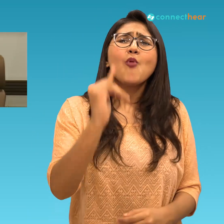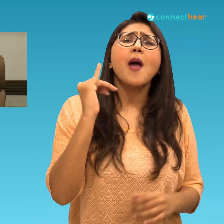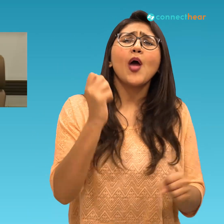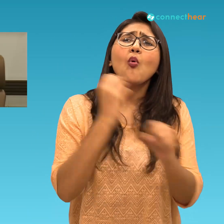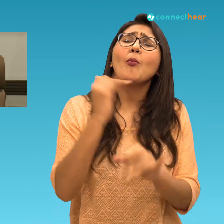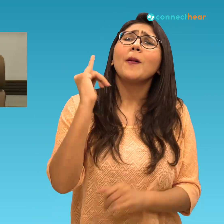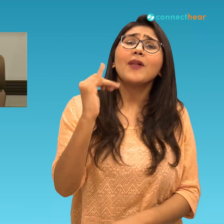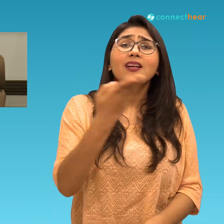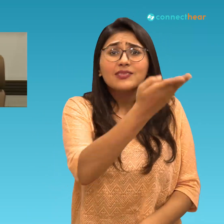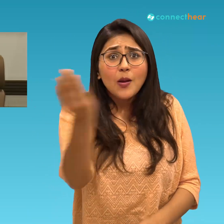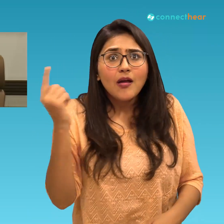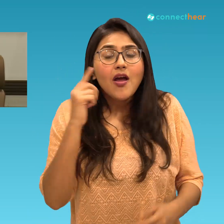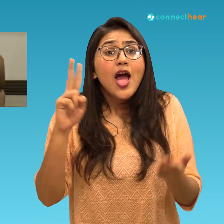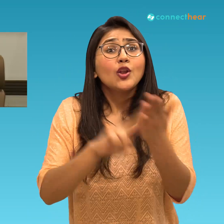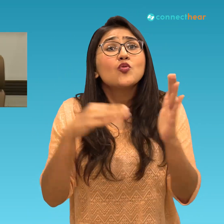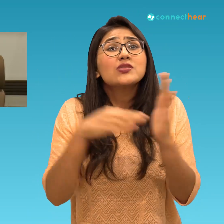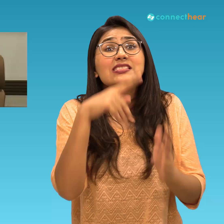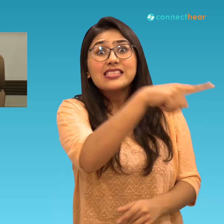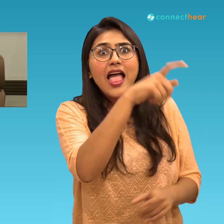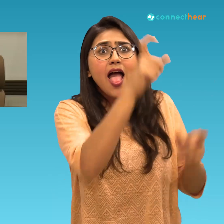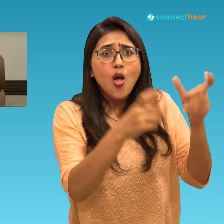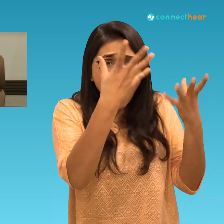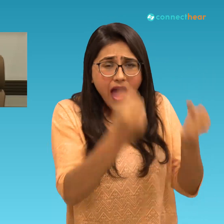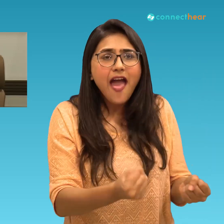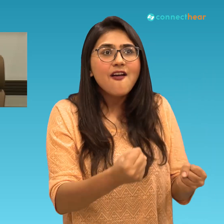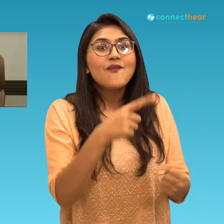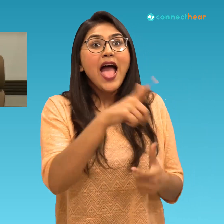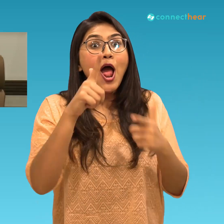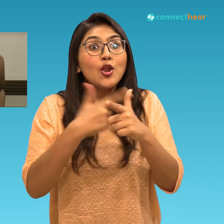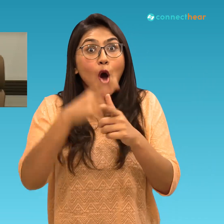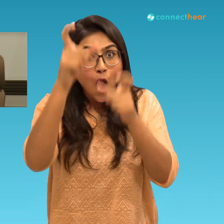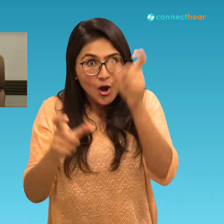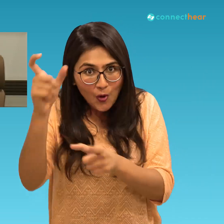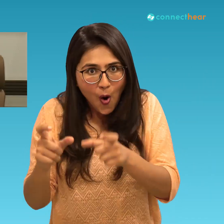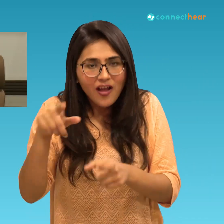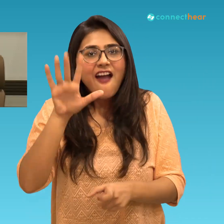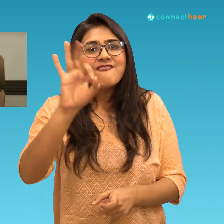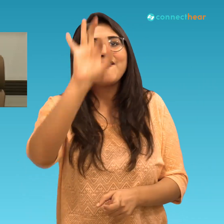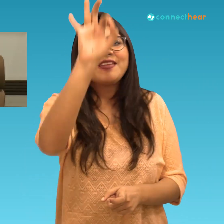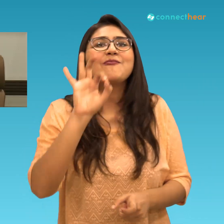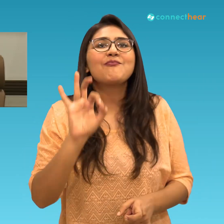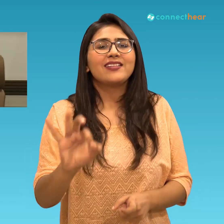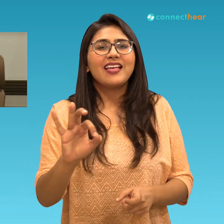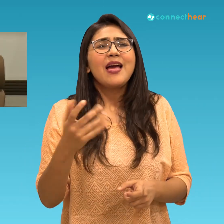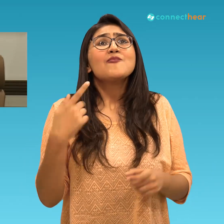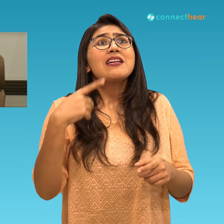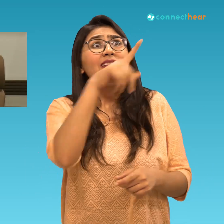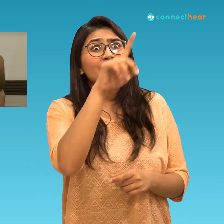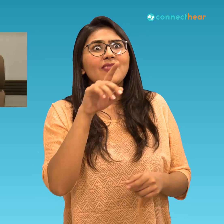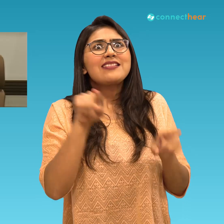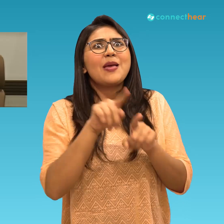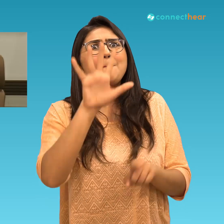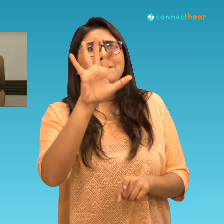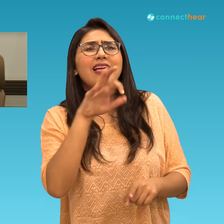पूरी न्यूजीलैंड की आबादी जो है वो आधे लाहौर से भी कम है, यानी अगर 50-55 लाख की आबादी है